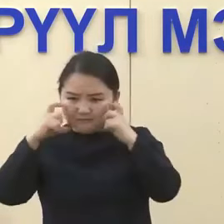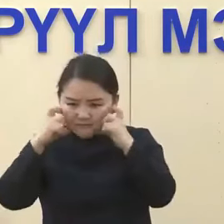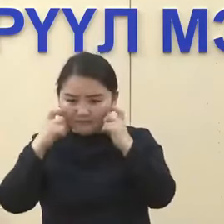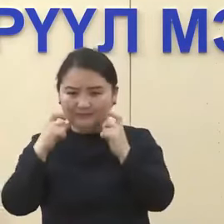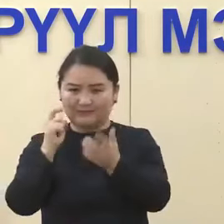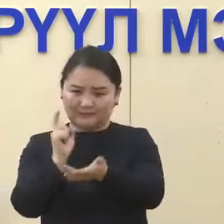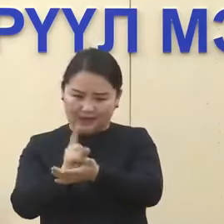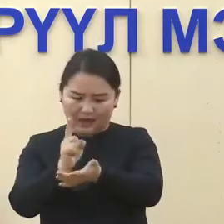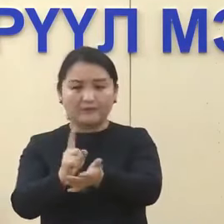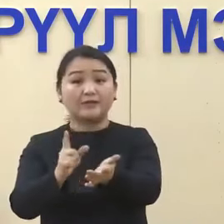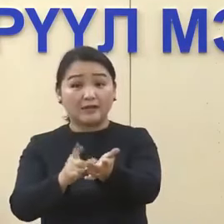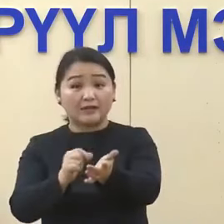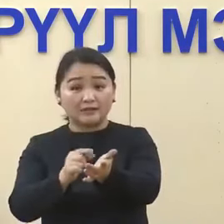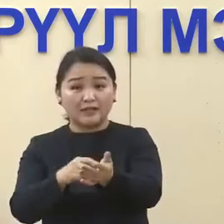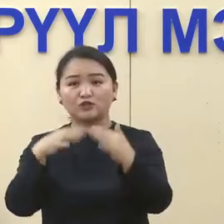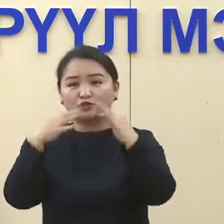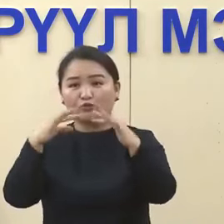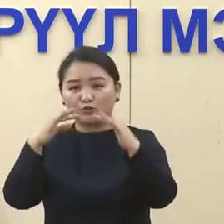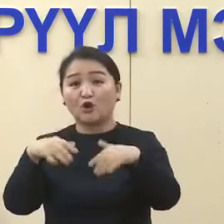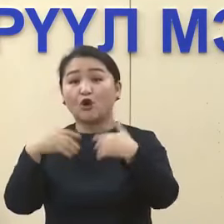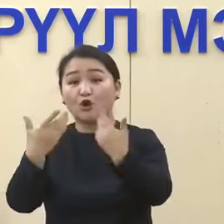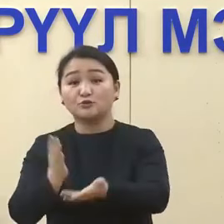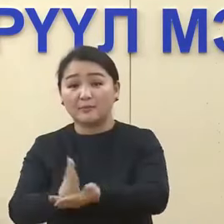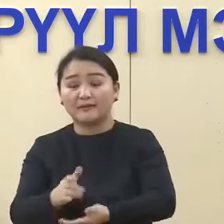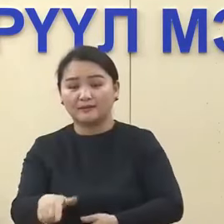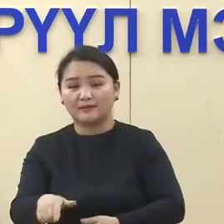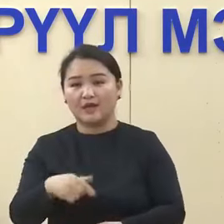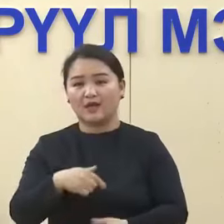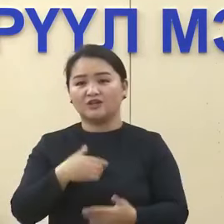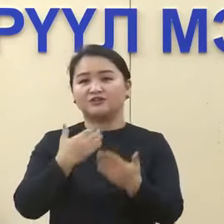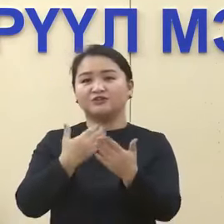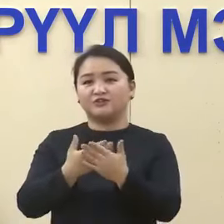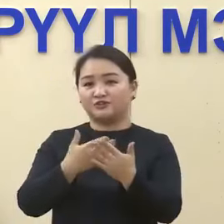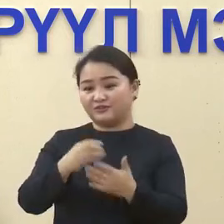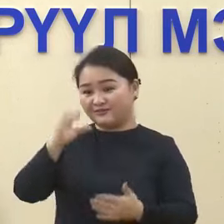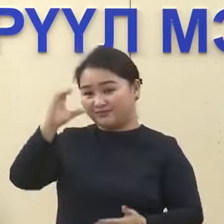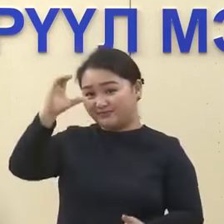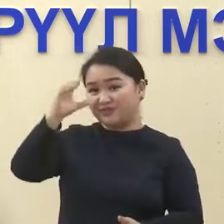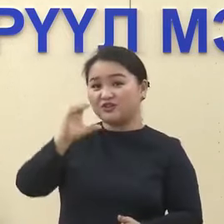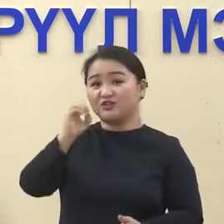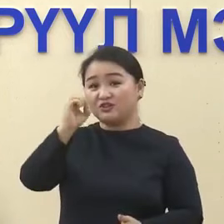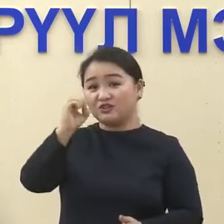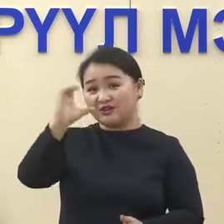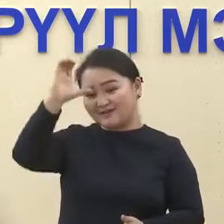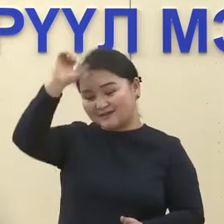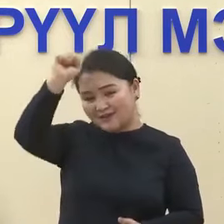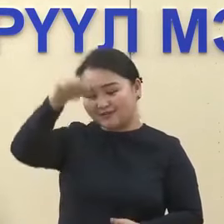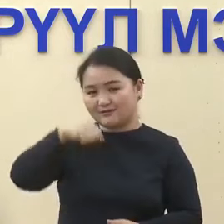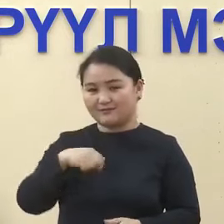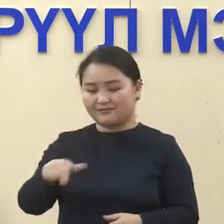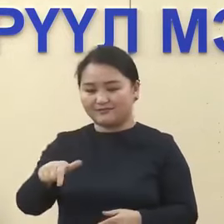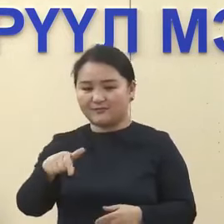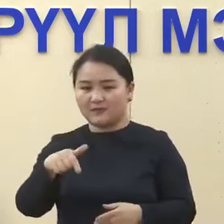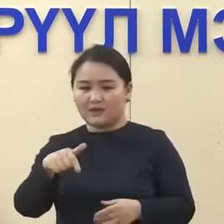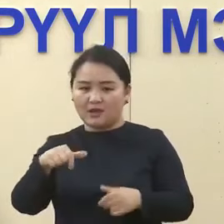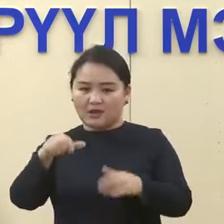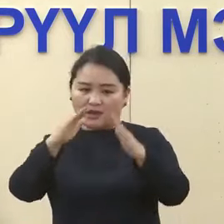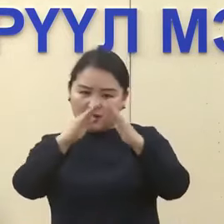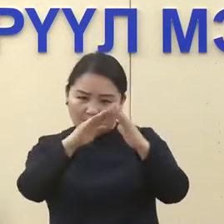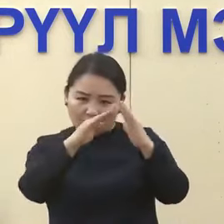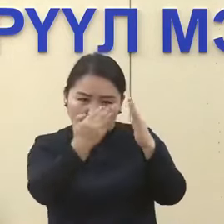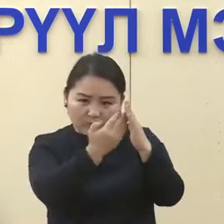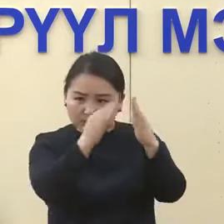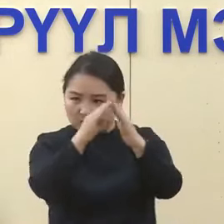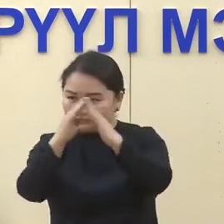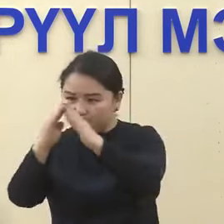шаардлагатай гэсэн зөвлөмжийг өгч эхэлж байгаа. Тухайлбал ерөнхий сайд Шинзо Абэ бүх айл өрхөд